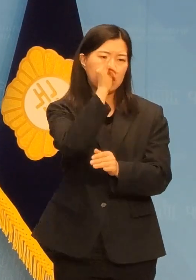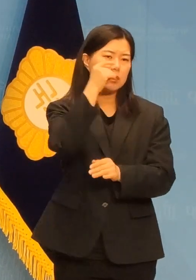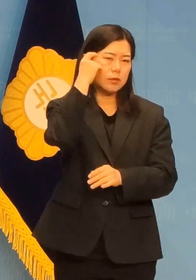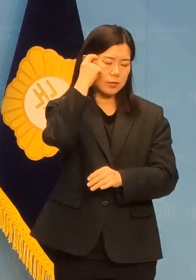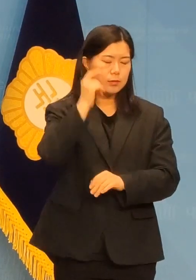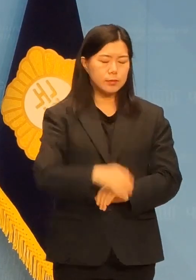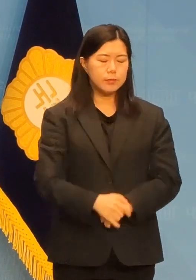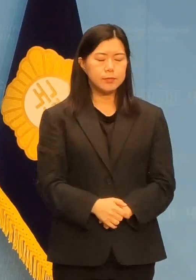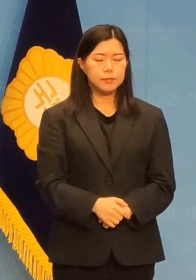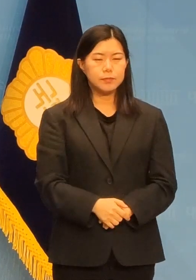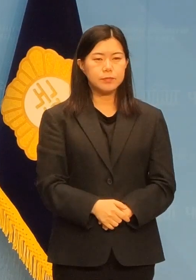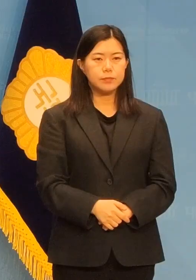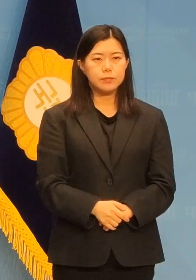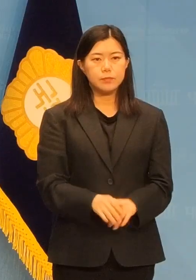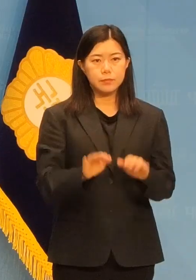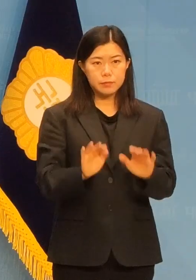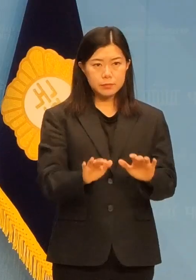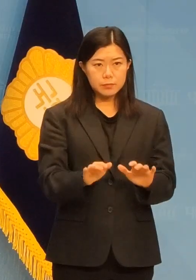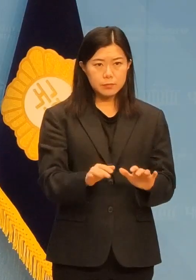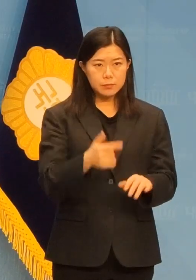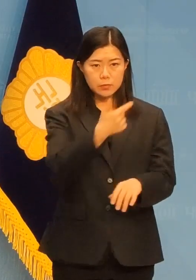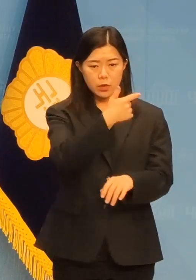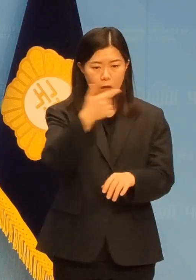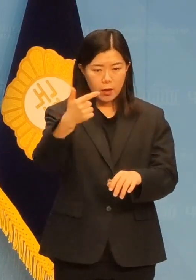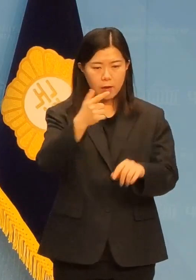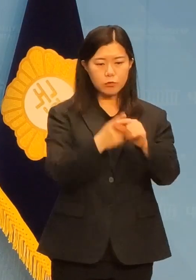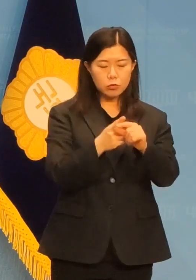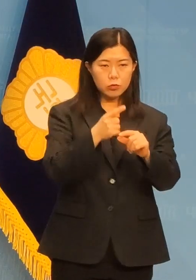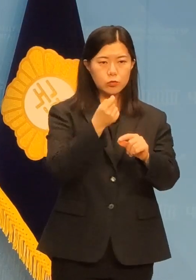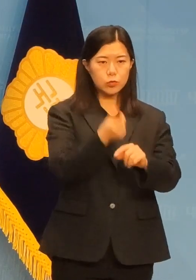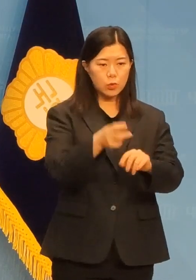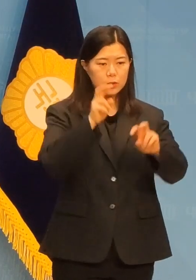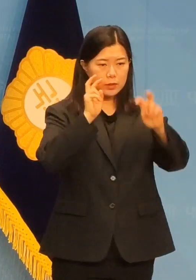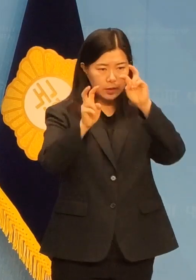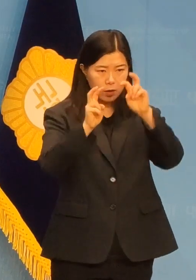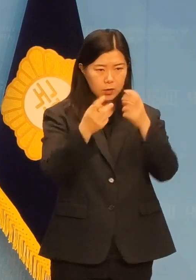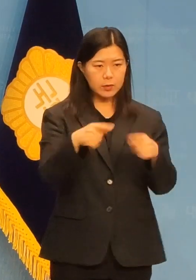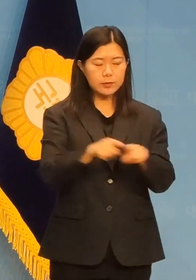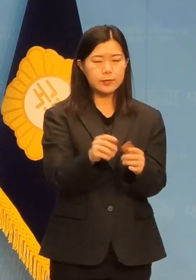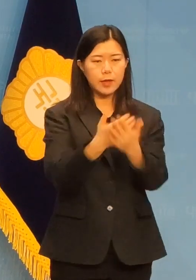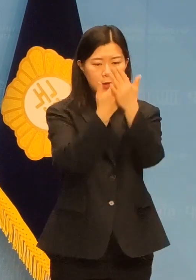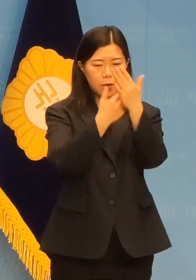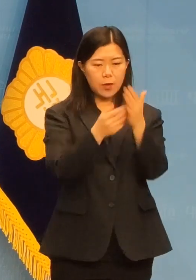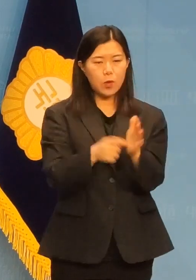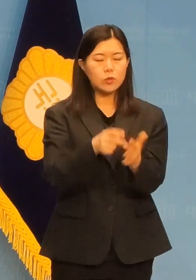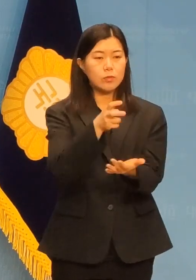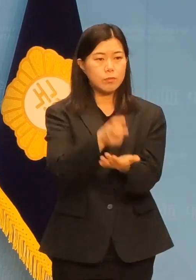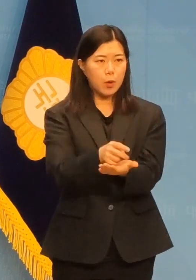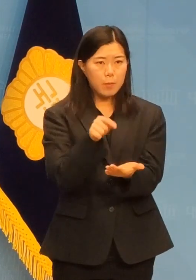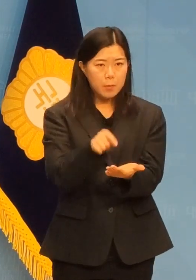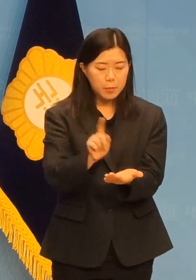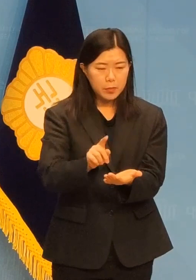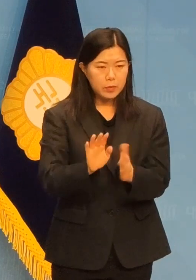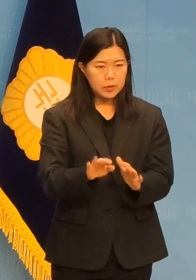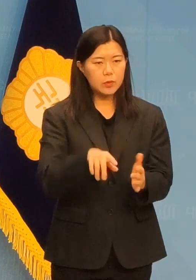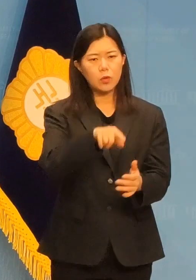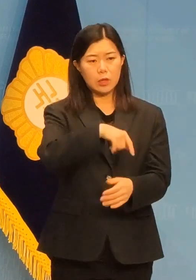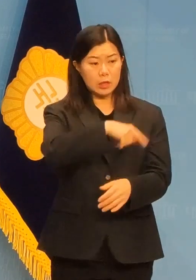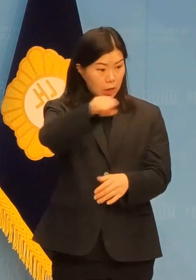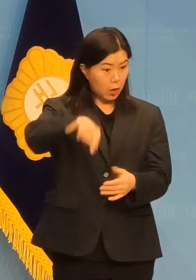문제의식이었습니다. 이번 대중소기업 상생협력 촉진에 관한 법 개정안은 바로 이러한